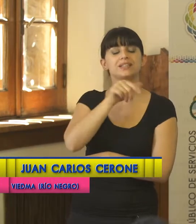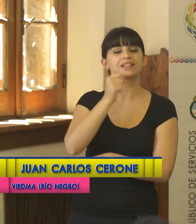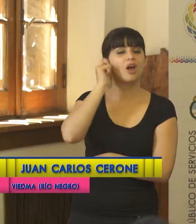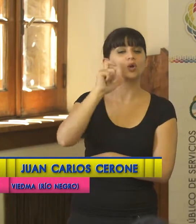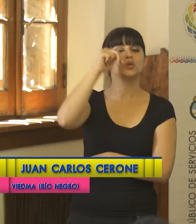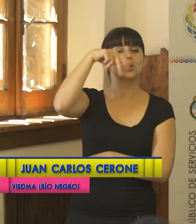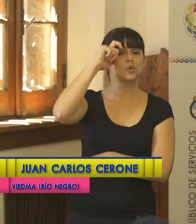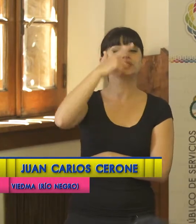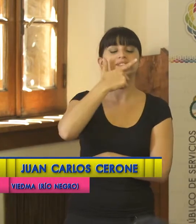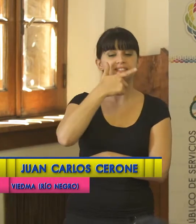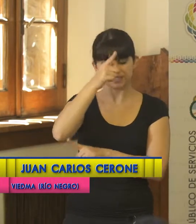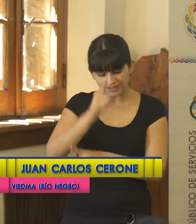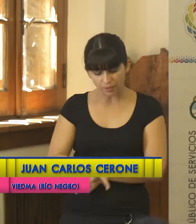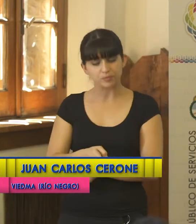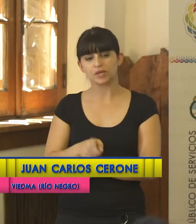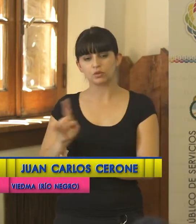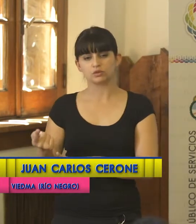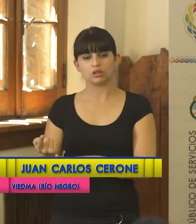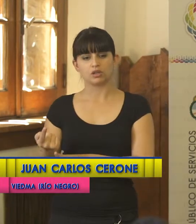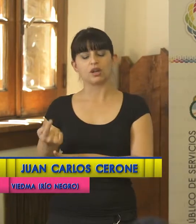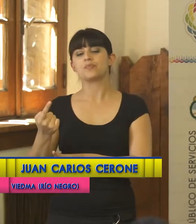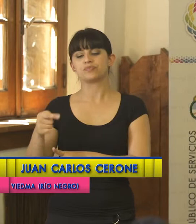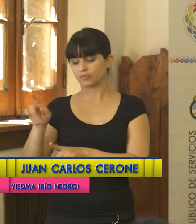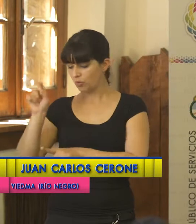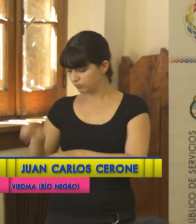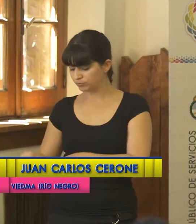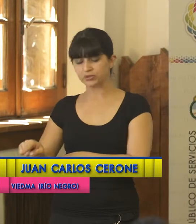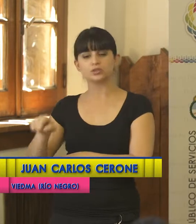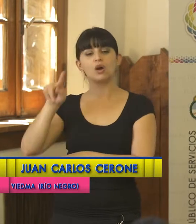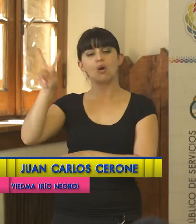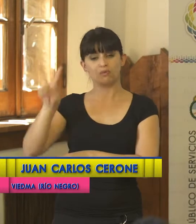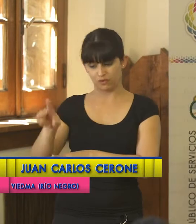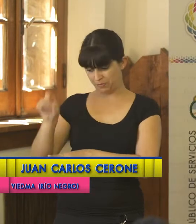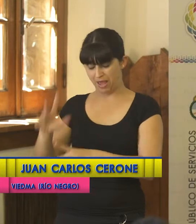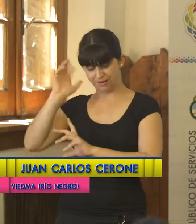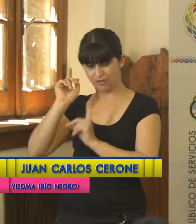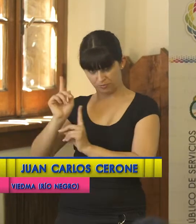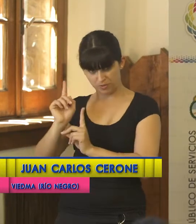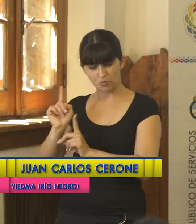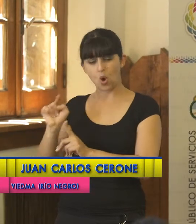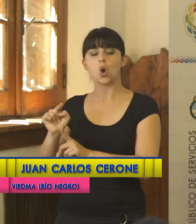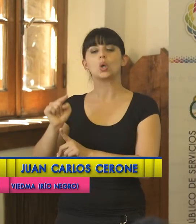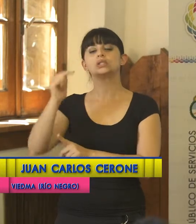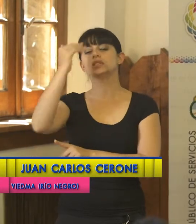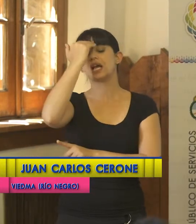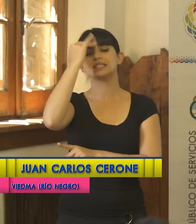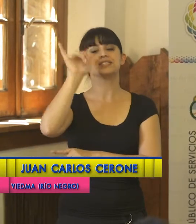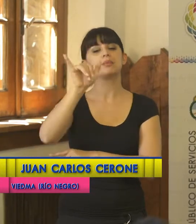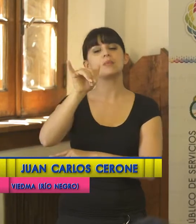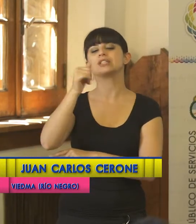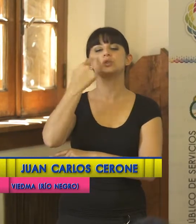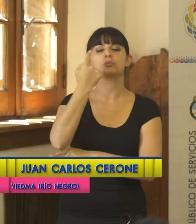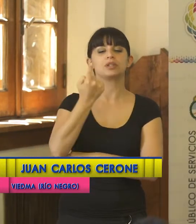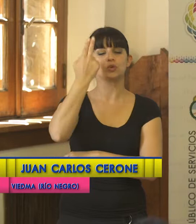haremos una pionera es radio de los 15 radio bien más el 15 de mayo de 1963 se puso en